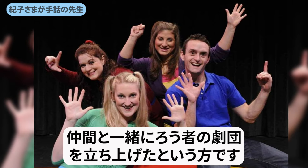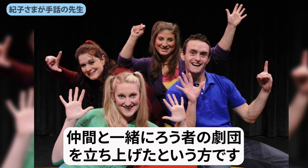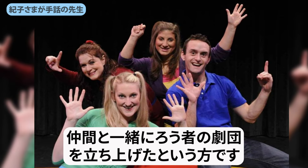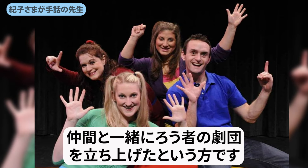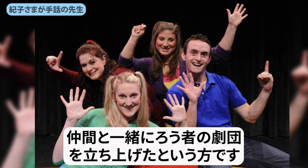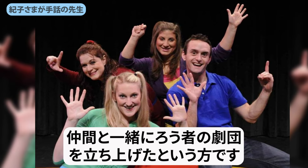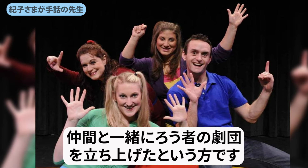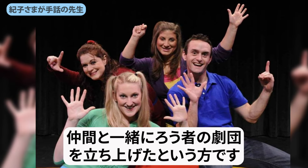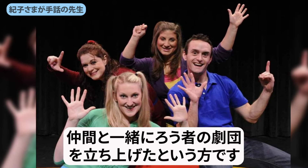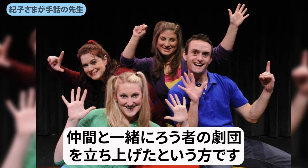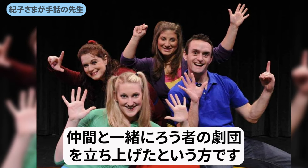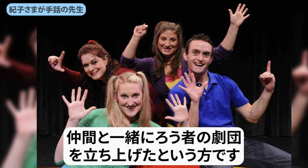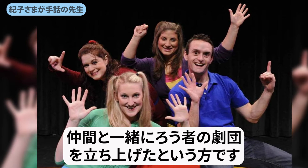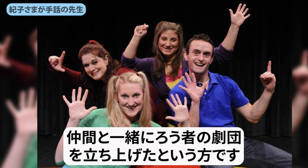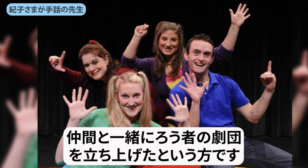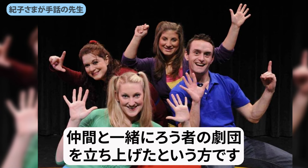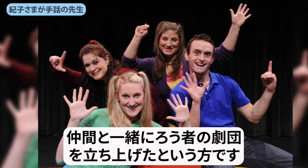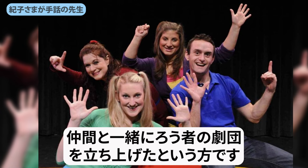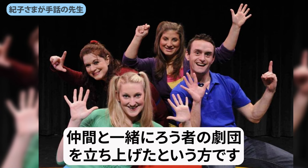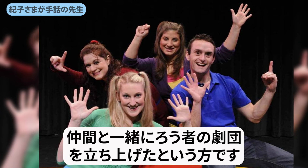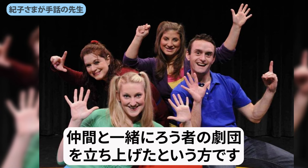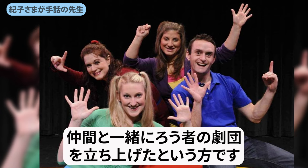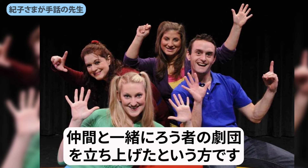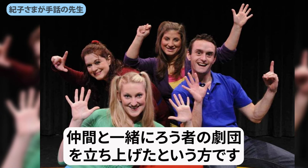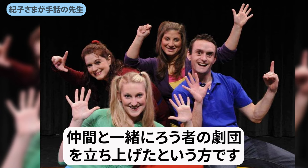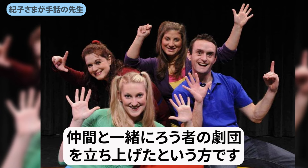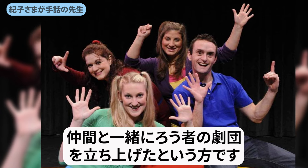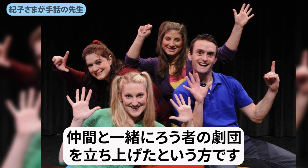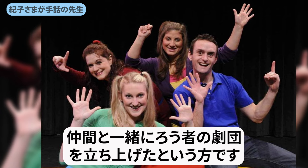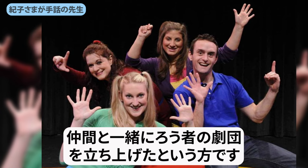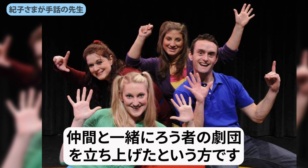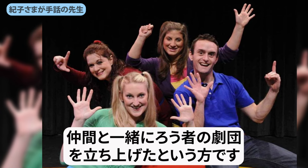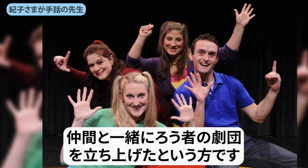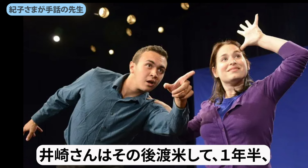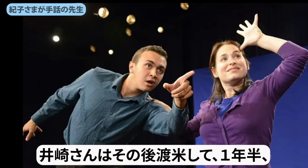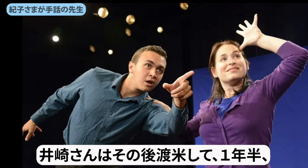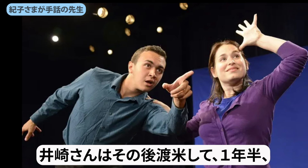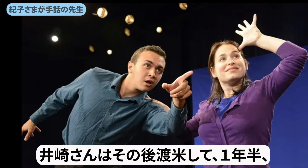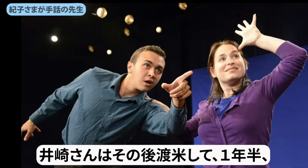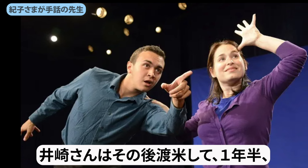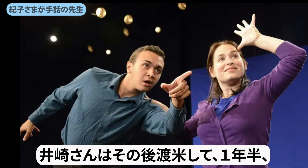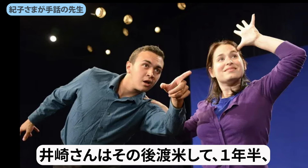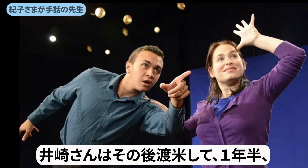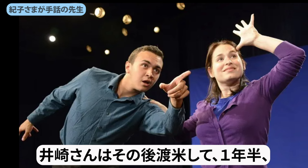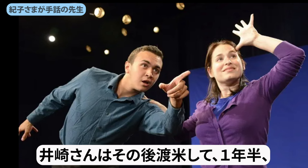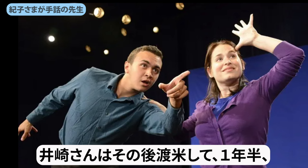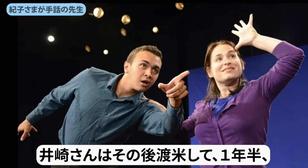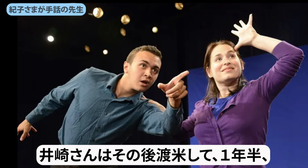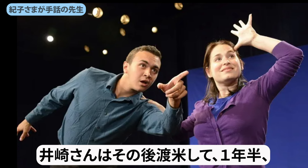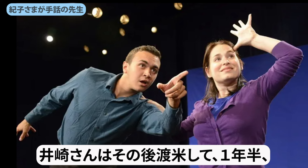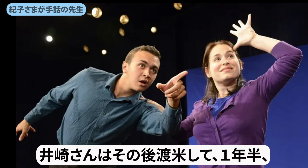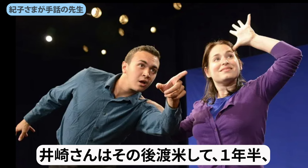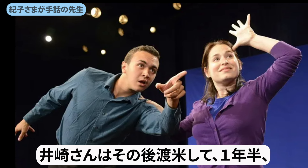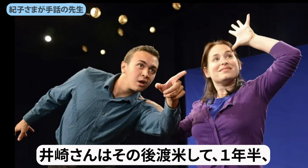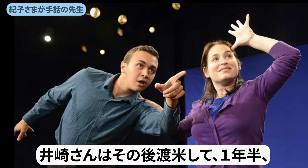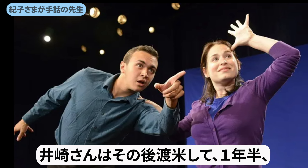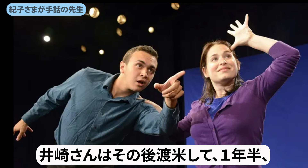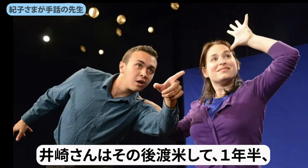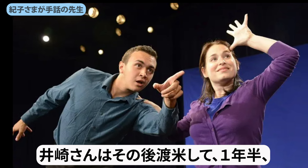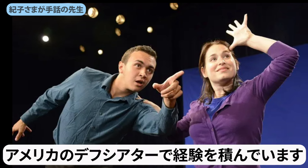間と一緒にろう者の劇団を立ち上げたという方です。井崎さんはその後渡米して1年半ア